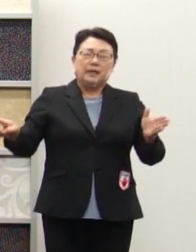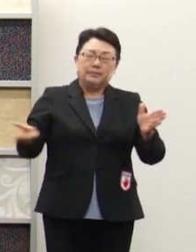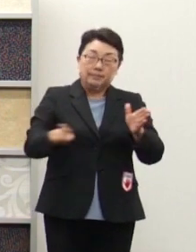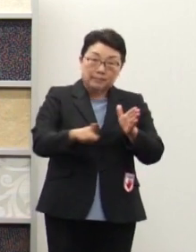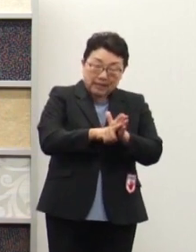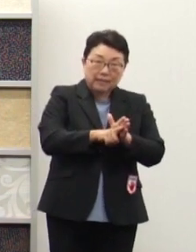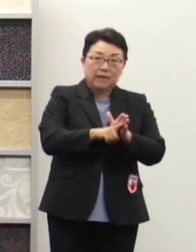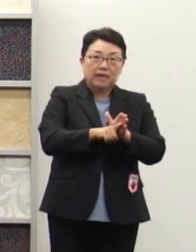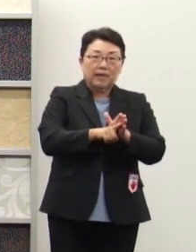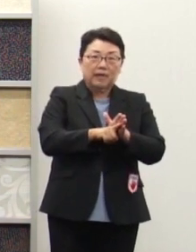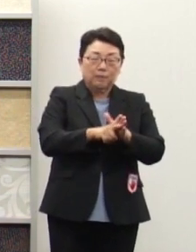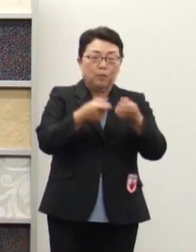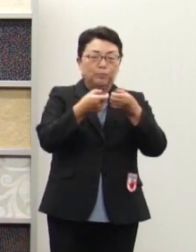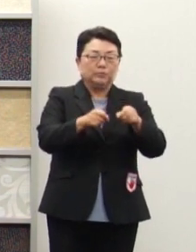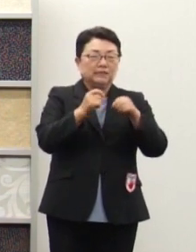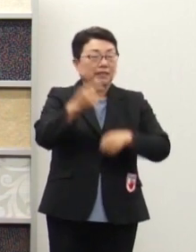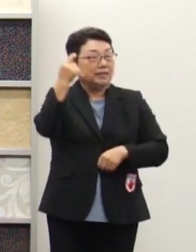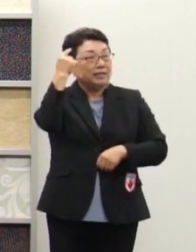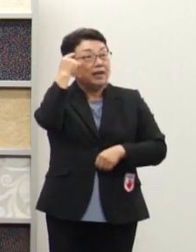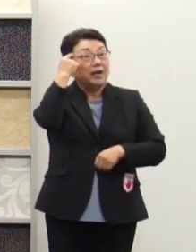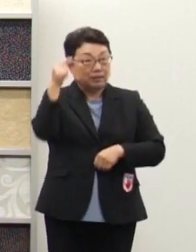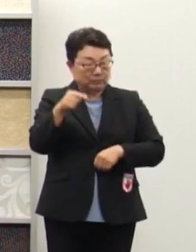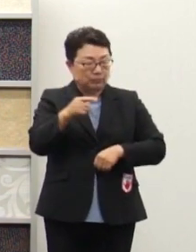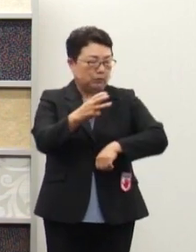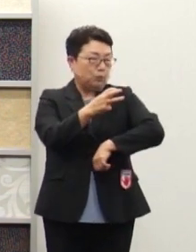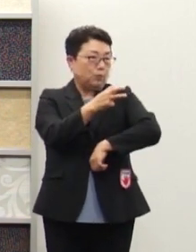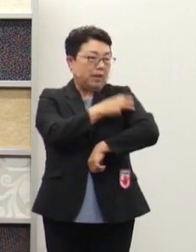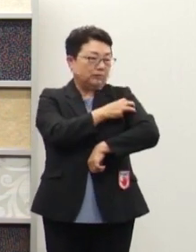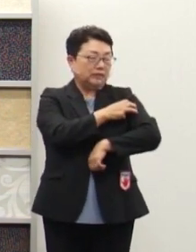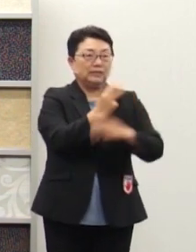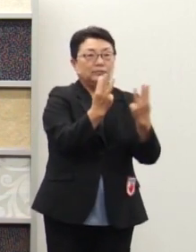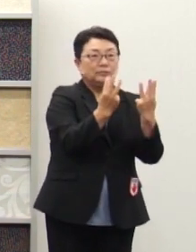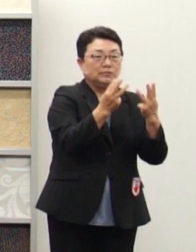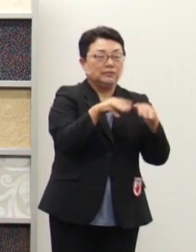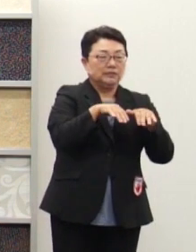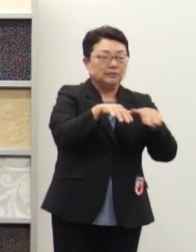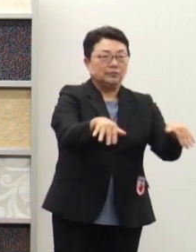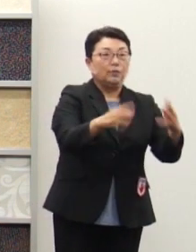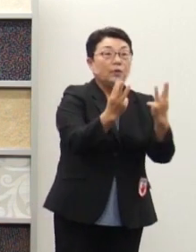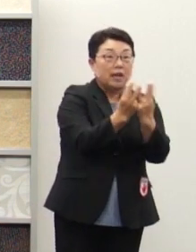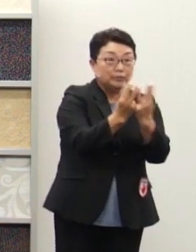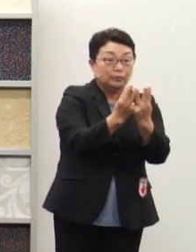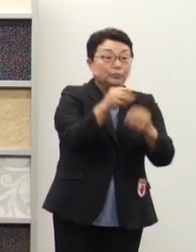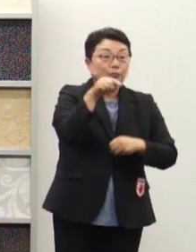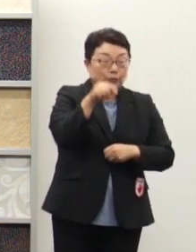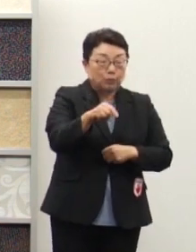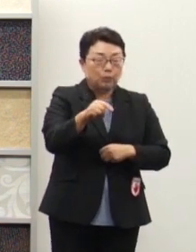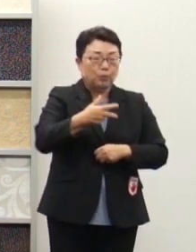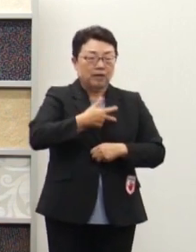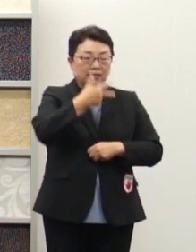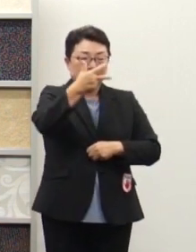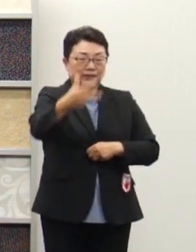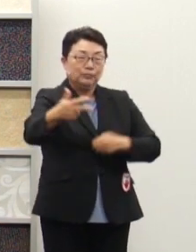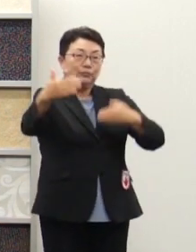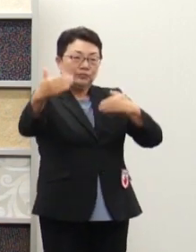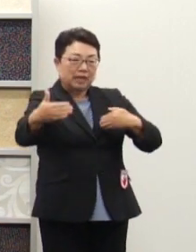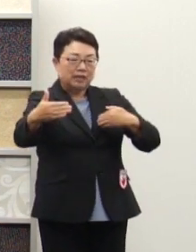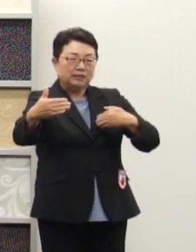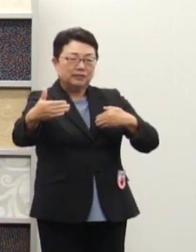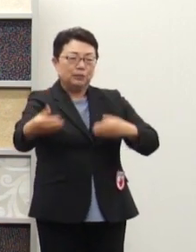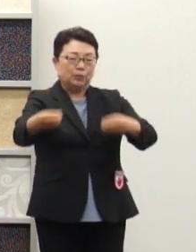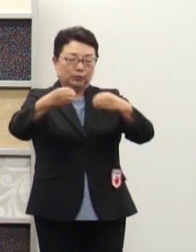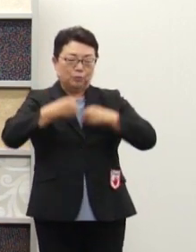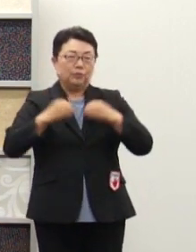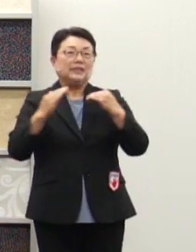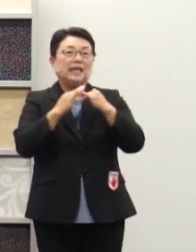たしますと、ワクチン接種者数と接種後1週間経過後の新規陽性者数、